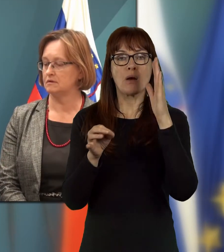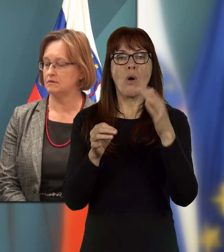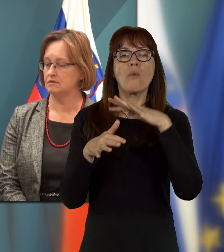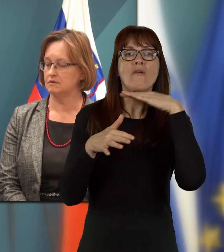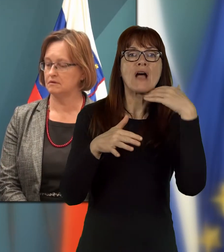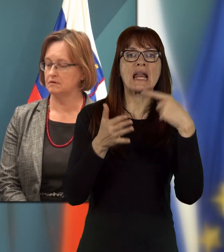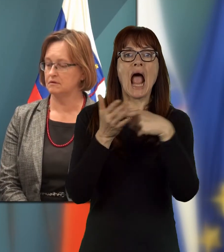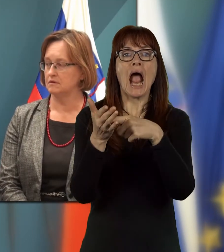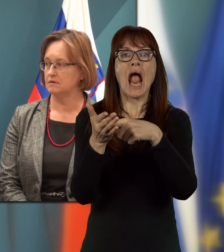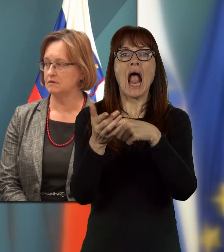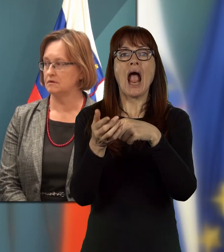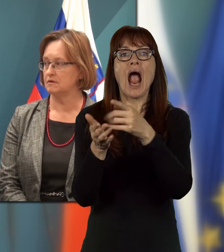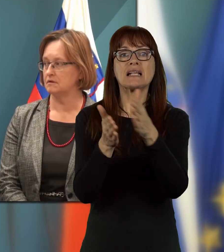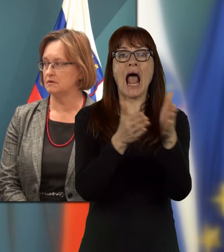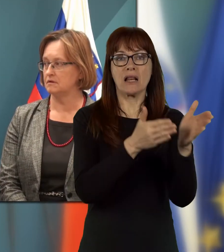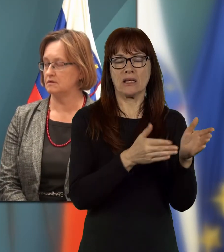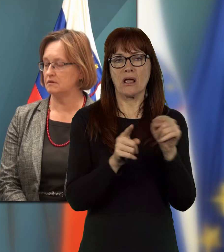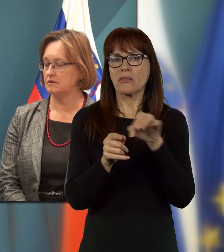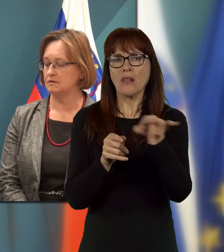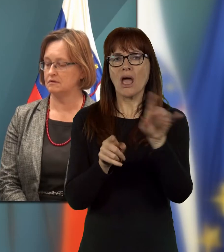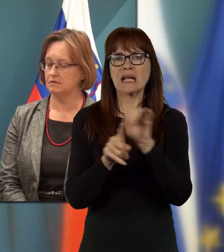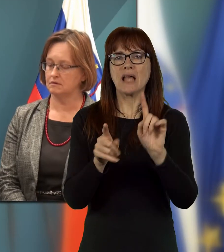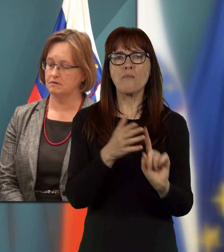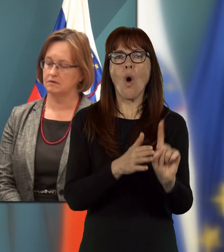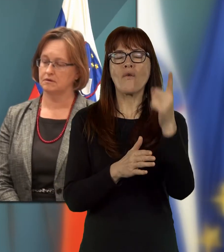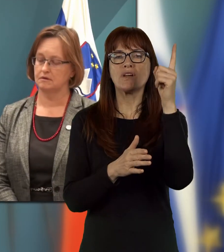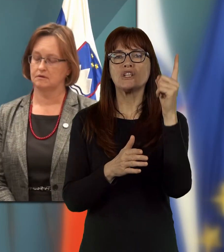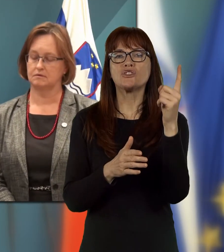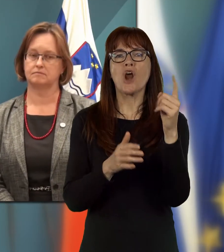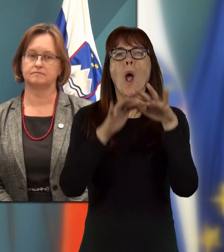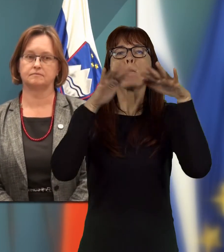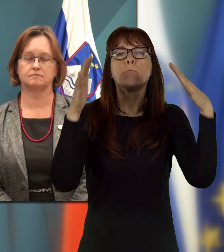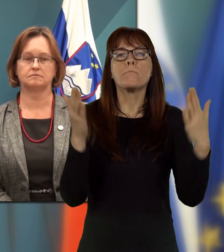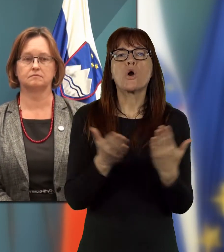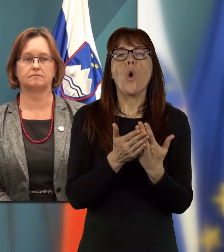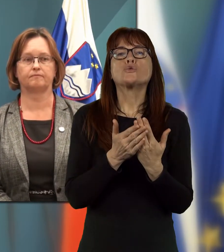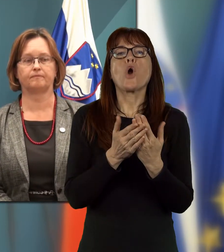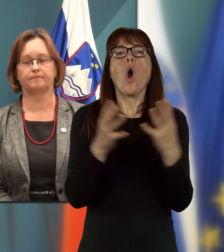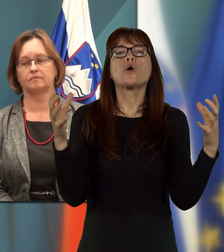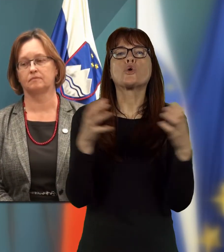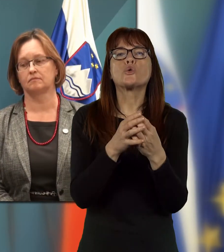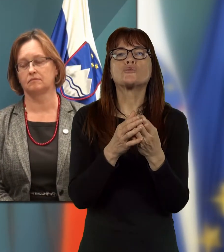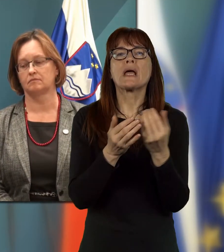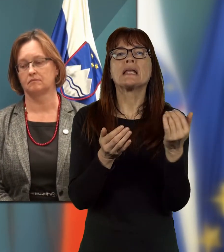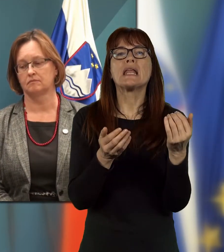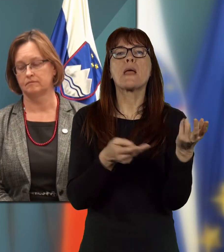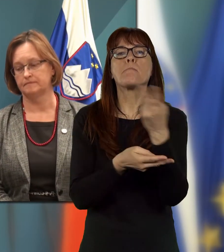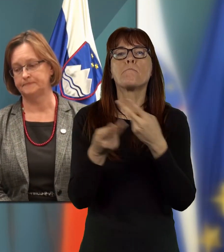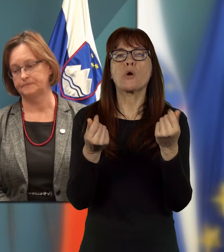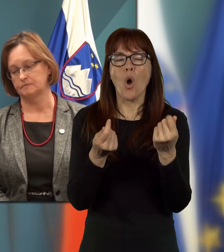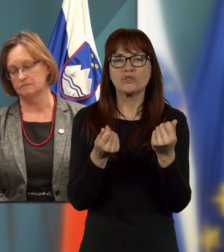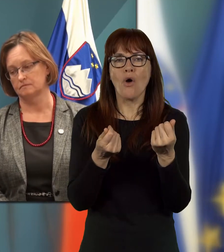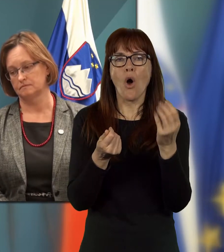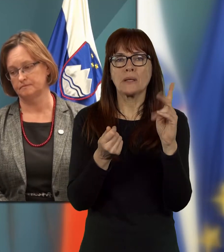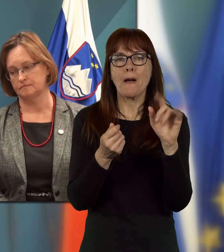merili bomo z veliko kazalniki. In tukaj ne gre samo za višji bruto družbeni proizvod. To je en od res